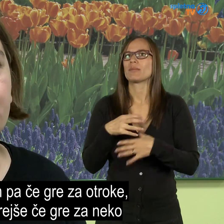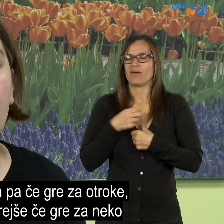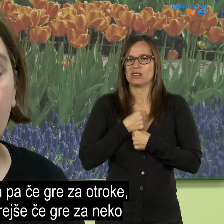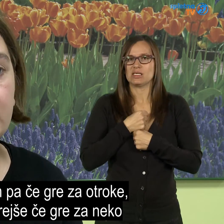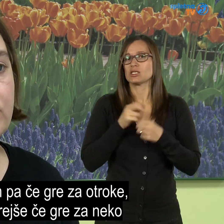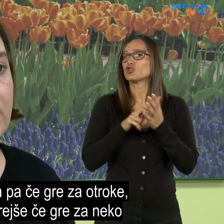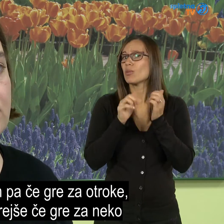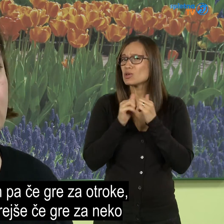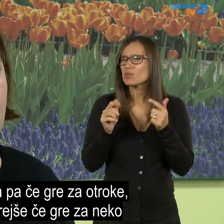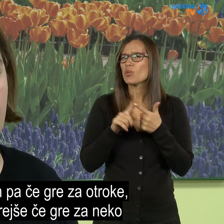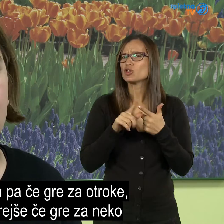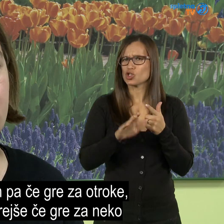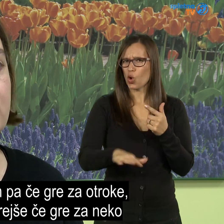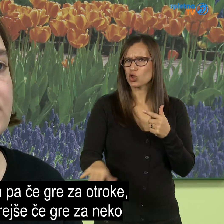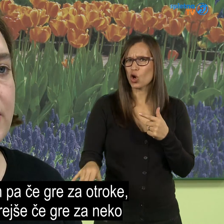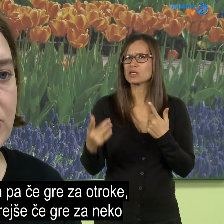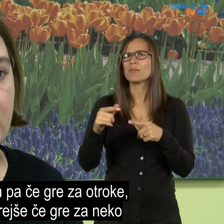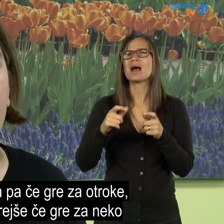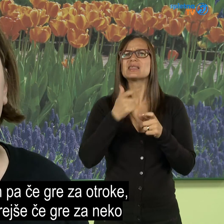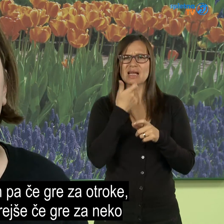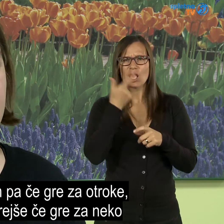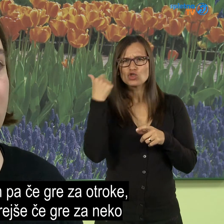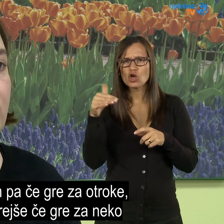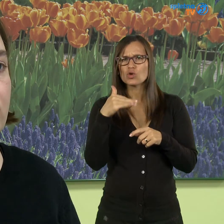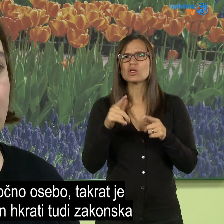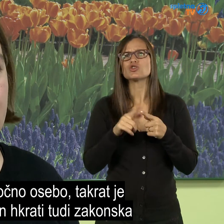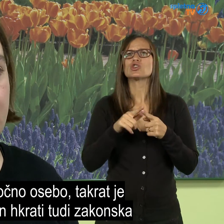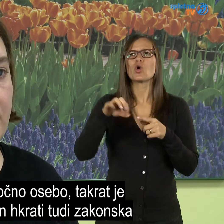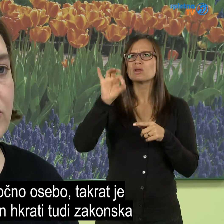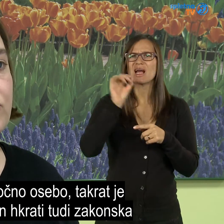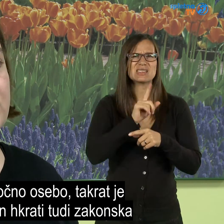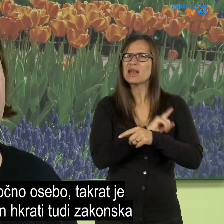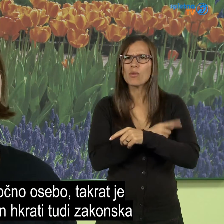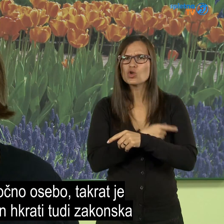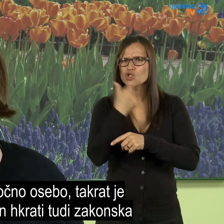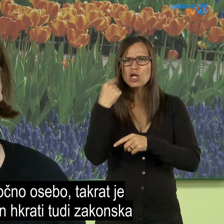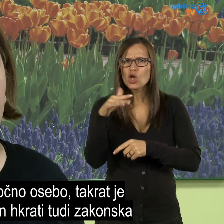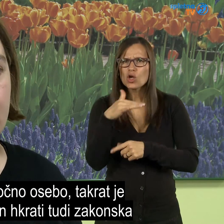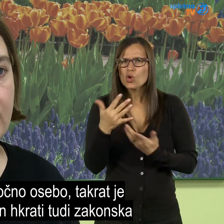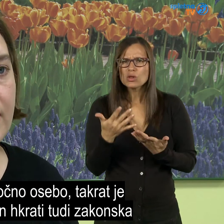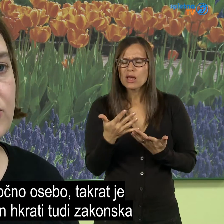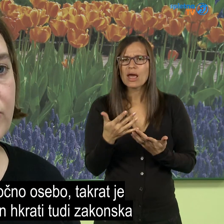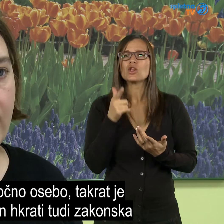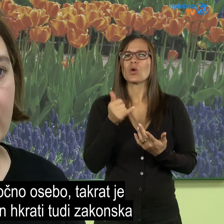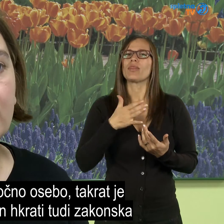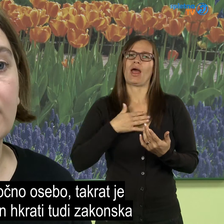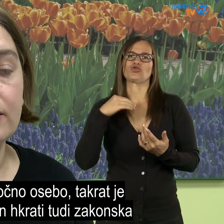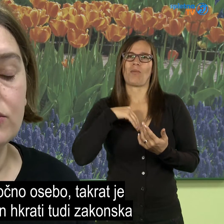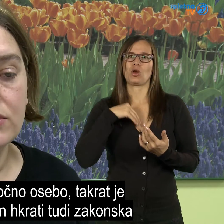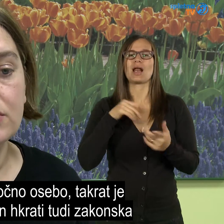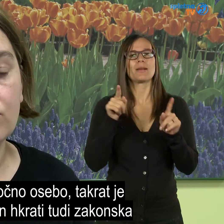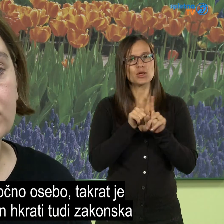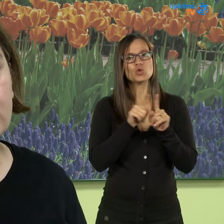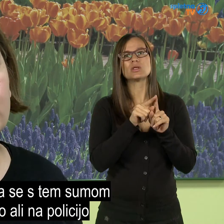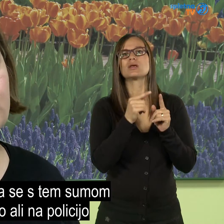stiski, sploh pa, če gre za otroke, če gre za starejše, če gre za neko odraslo nemočno osebo, takrat je naša moralna in hkrati